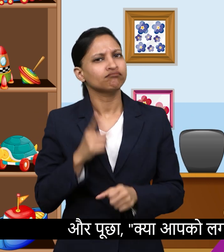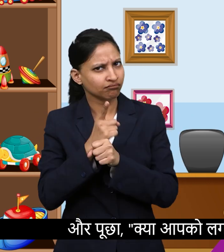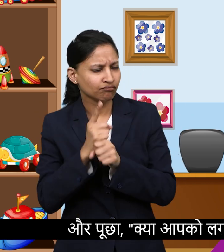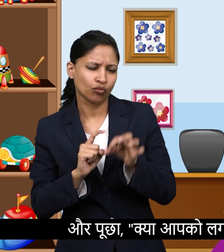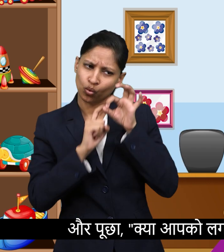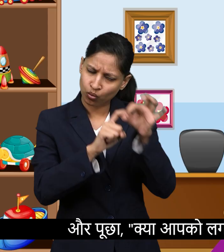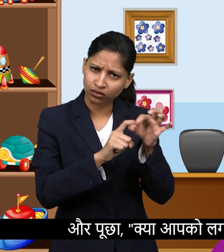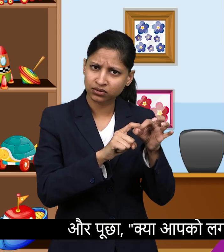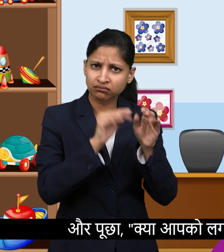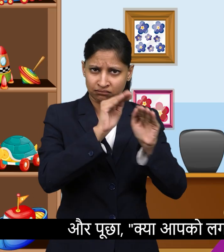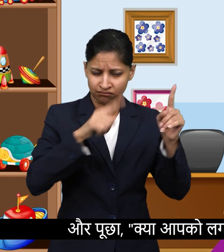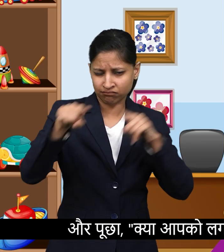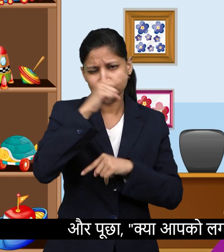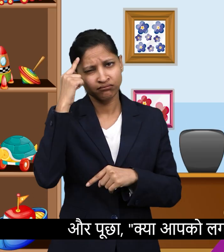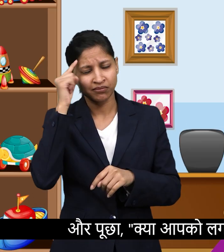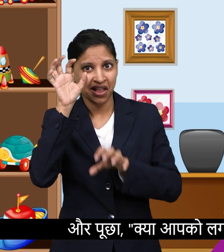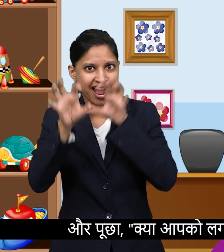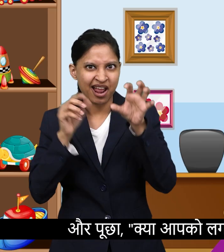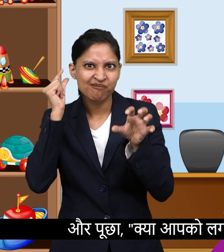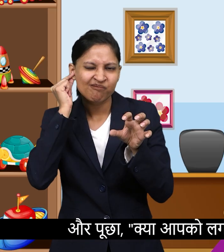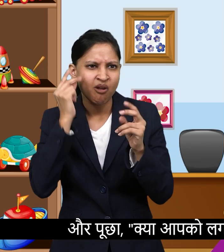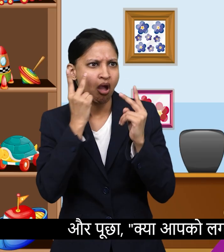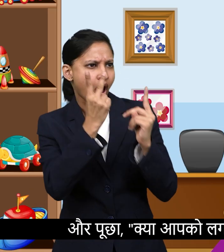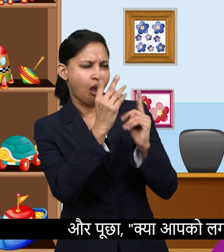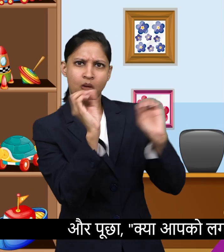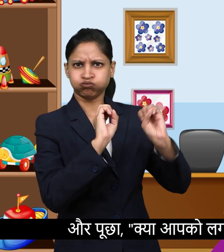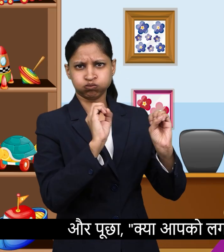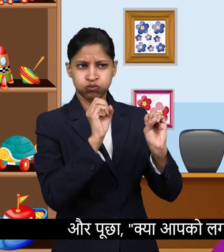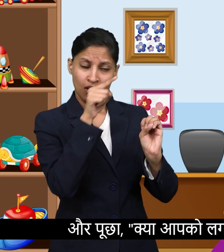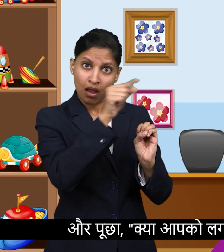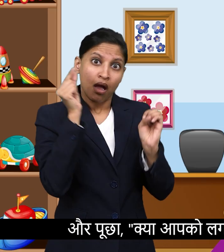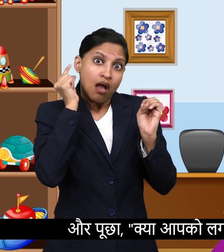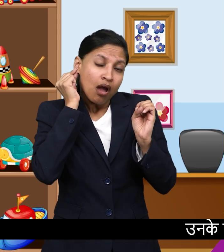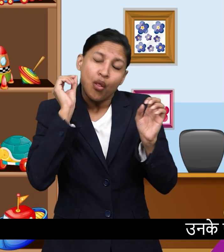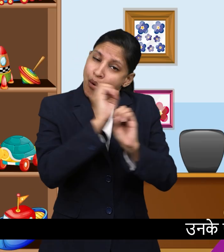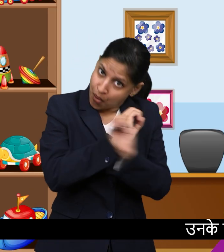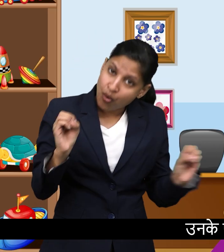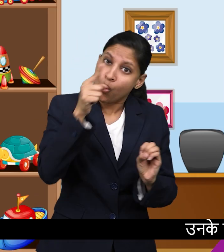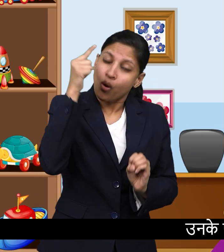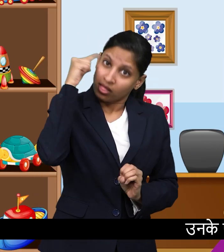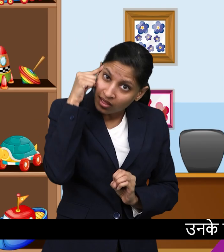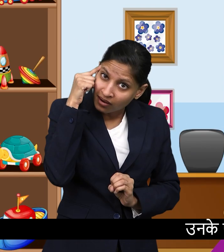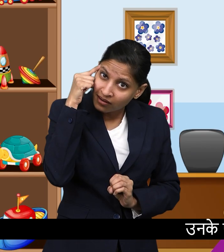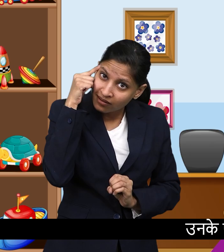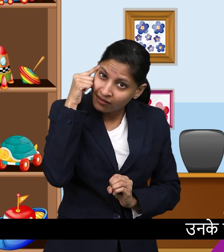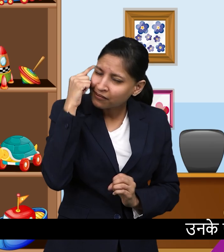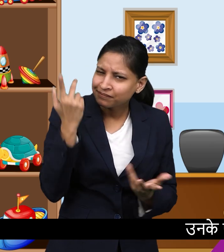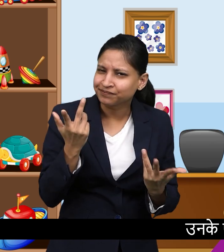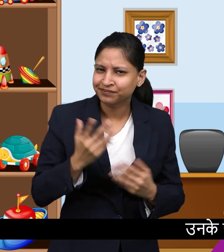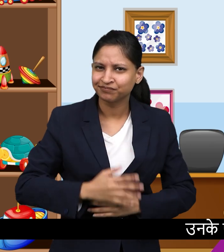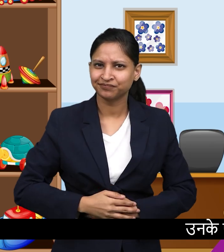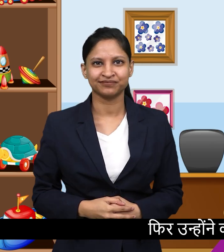और पूछा, क्या आपको लगता है कि जिन जानवरों के कान हम नहीं देख सकते, उनके पास वास्तव में कान नहीं